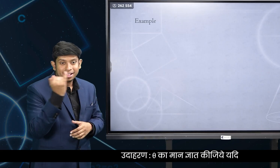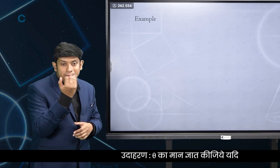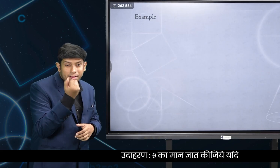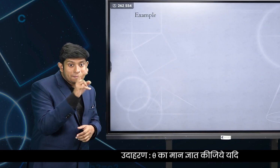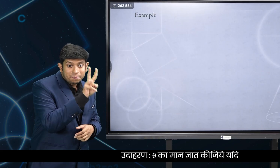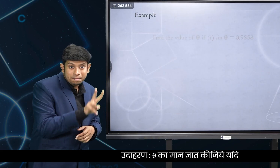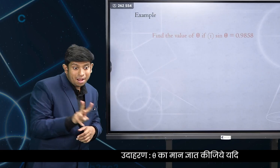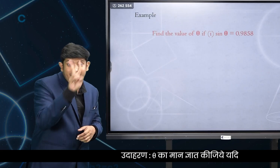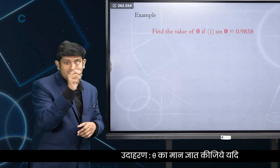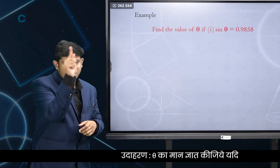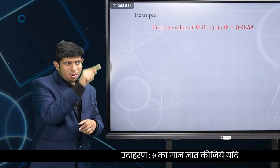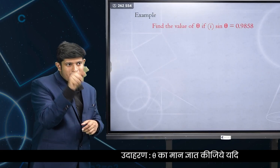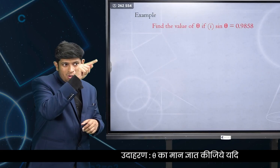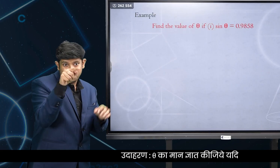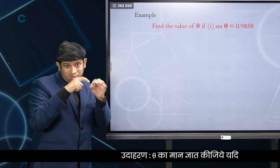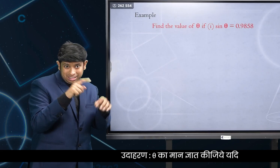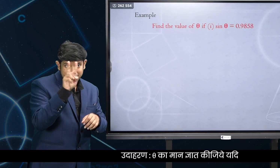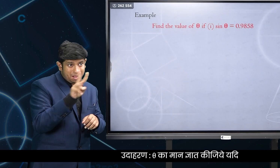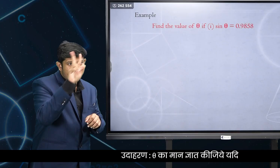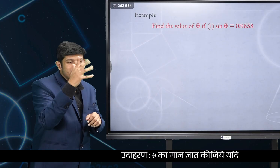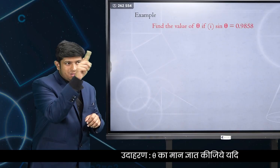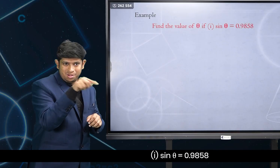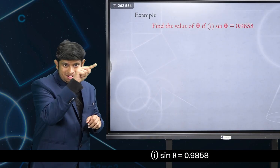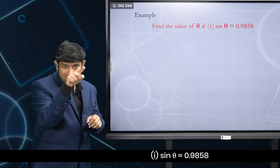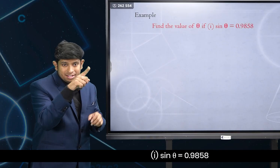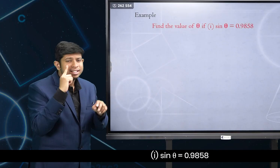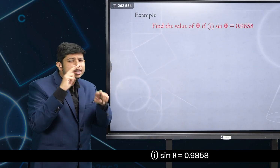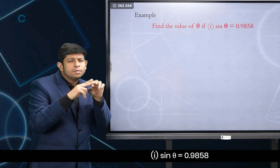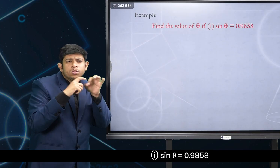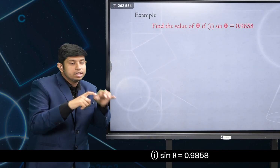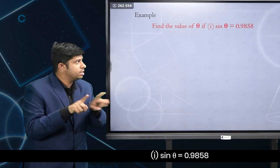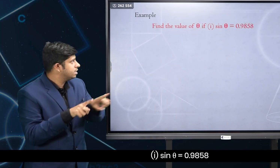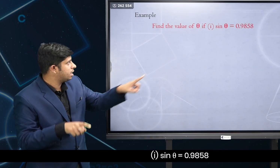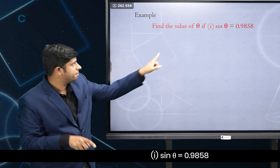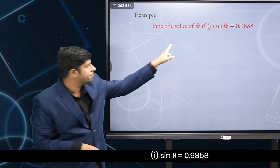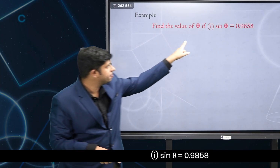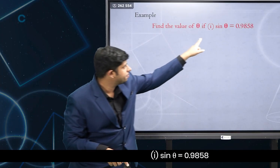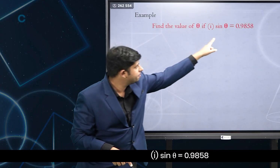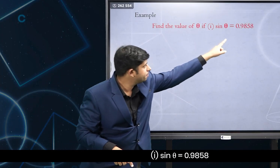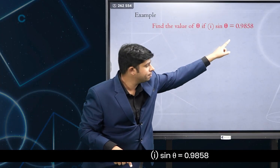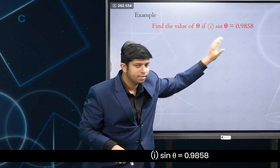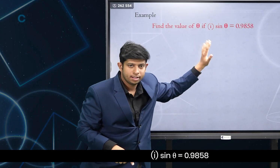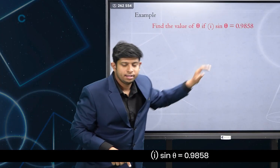उदाहरण, थीटा का मान ज्ञात कीजिए यदि sin थीटा इज इक्वल 0.9858,